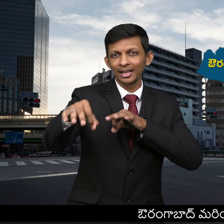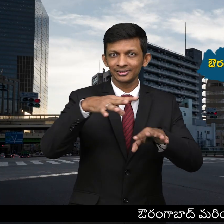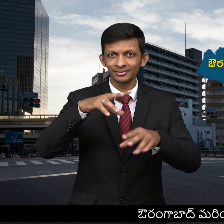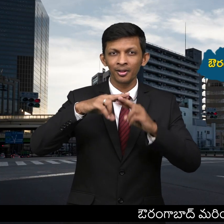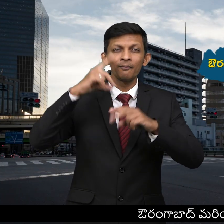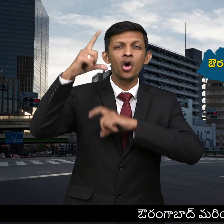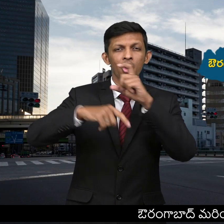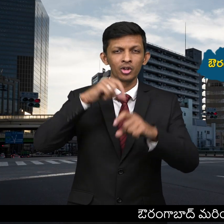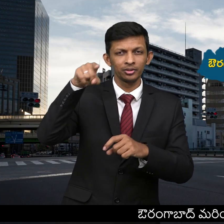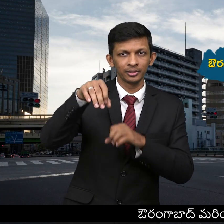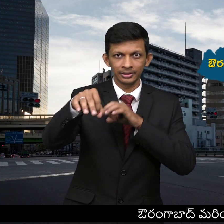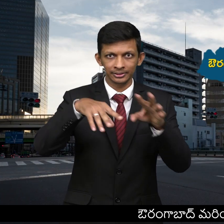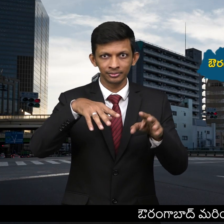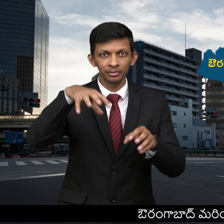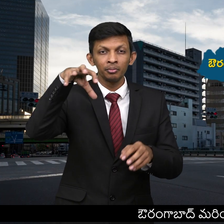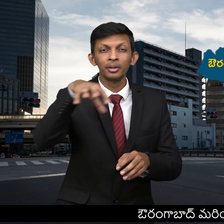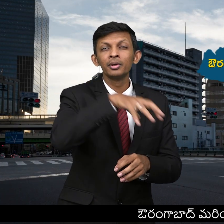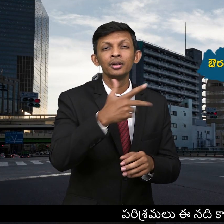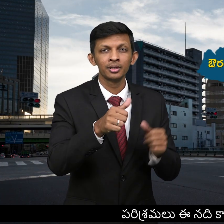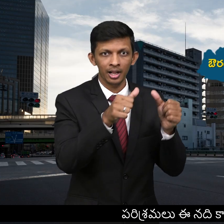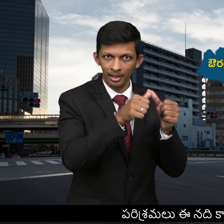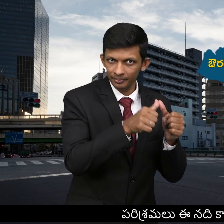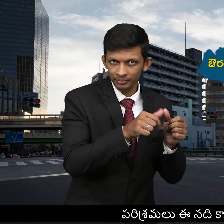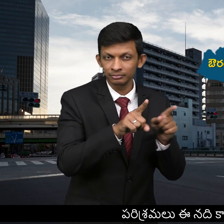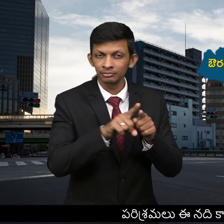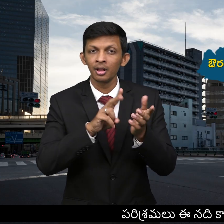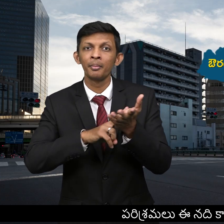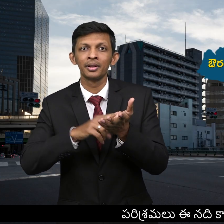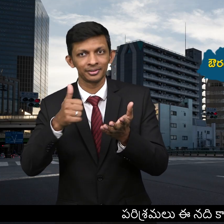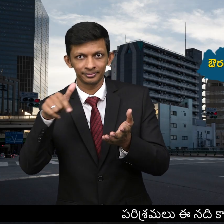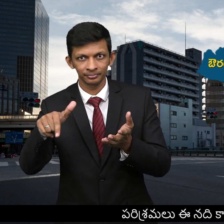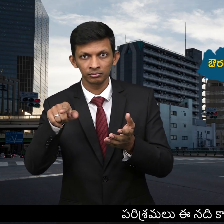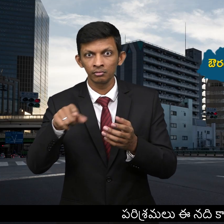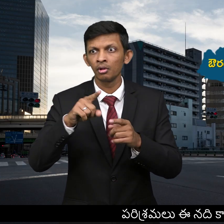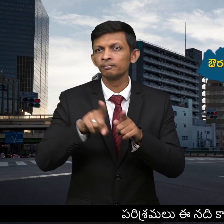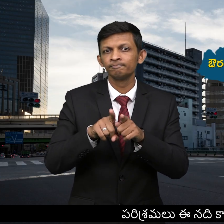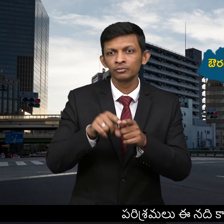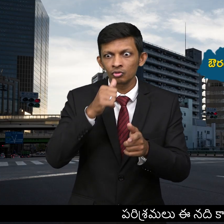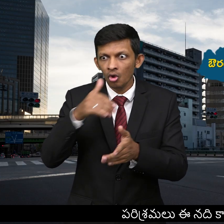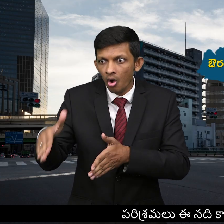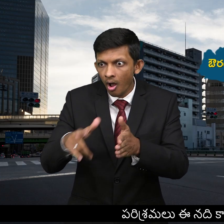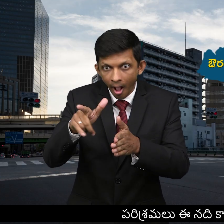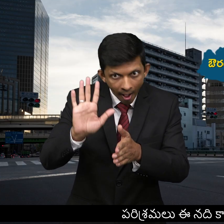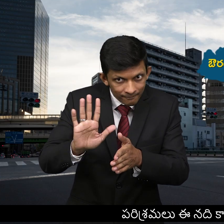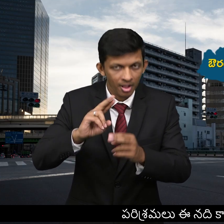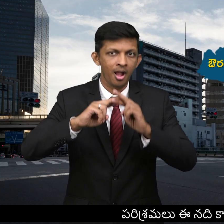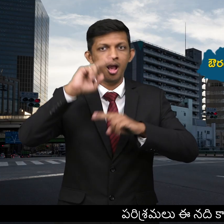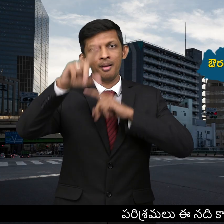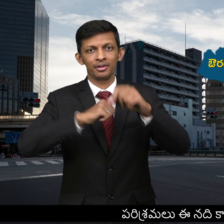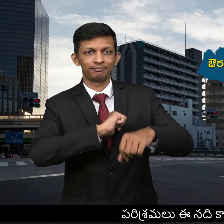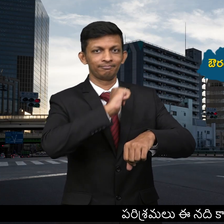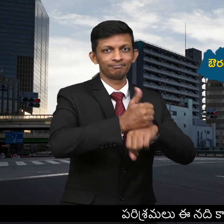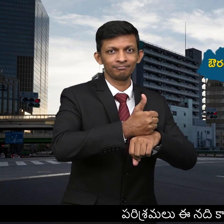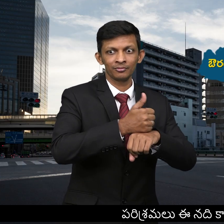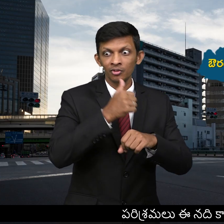ఔరంగాబాద్ మరియు నాందేడ్ వంటి నగరాల్లో పరిశ్రమలు ఈ నది కారణంగానే అభివృద్ధి చెందాయి.